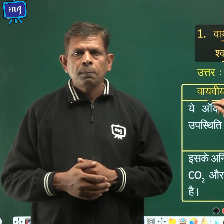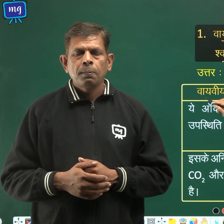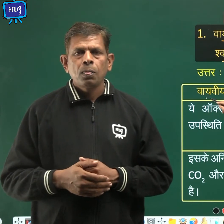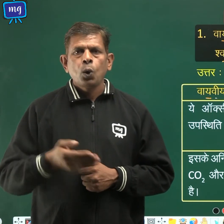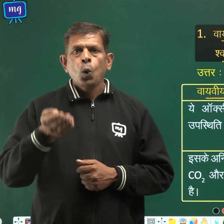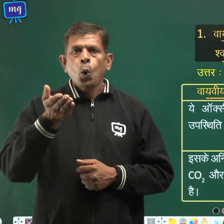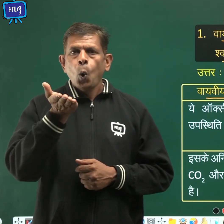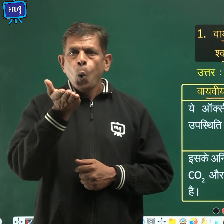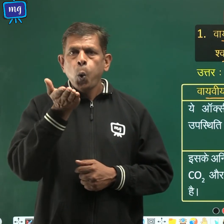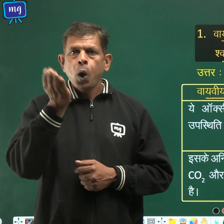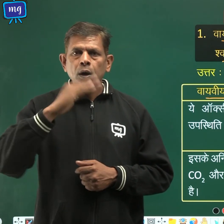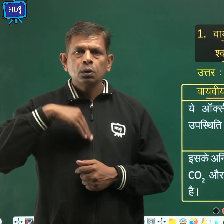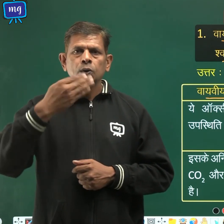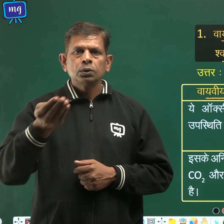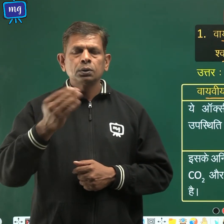वायवीय श्वसन,